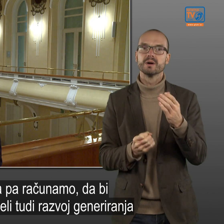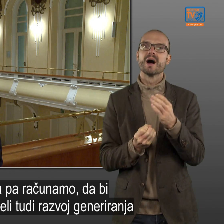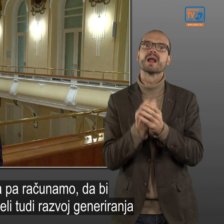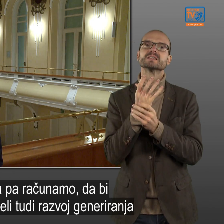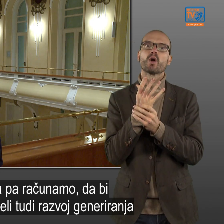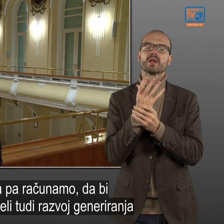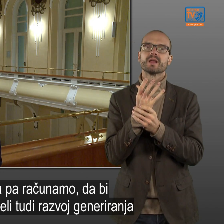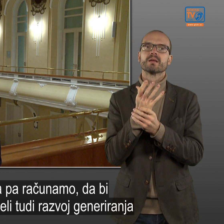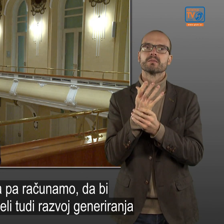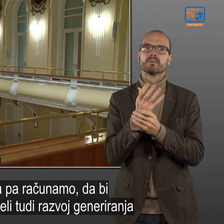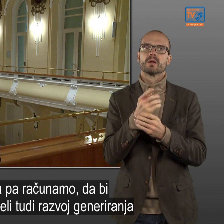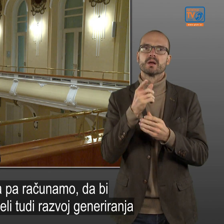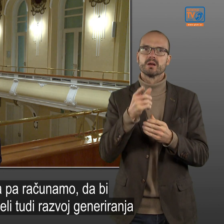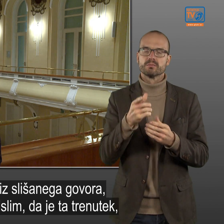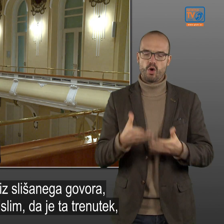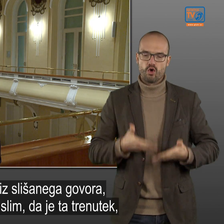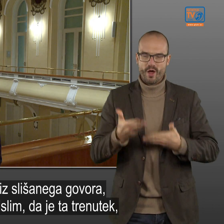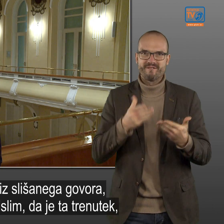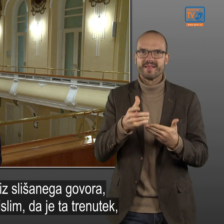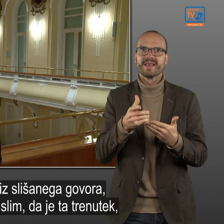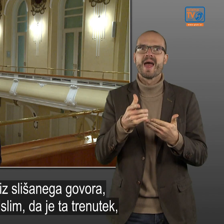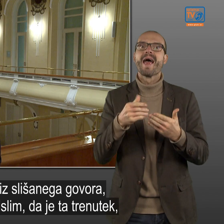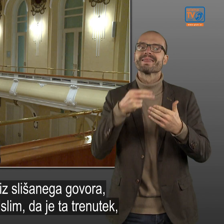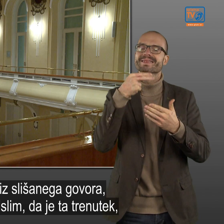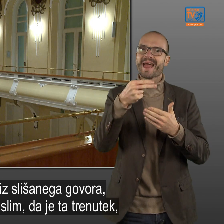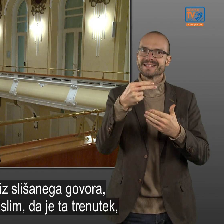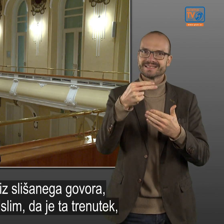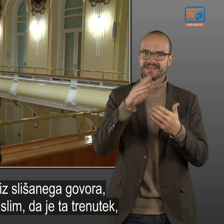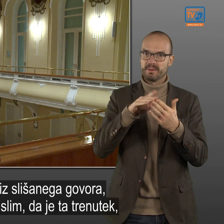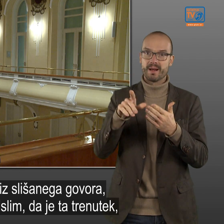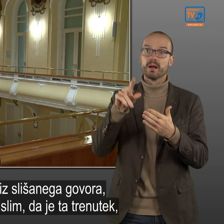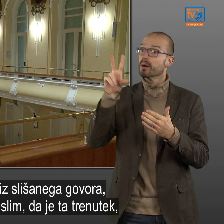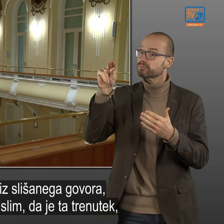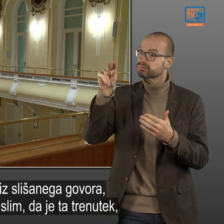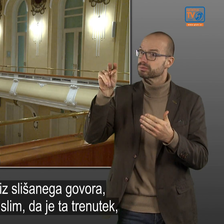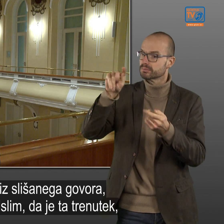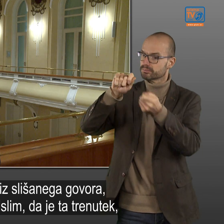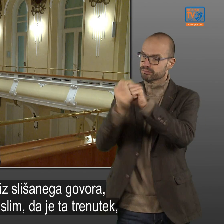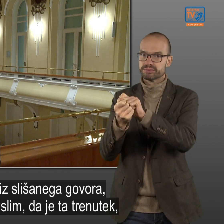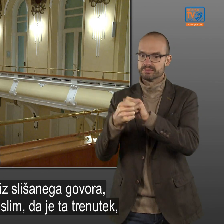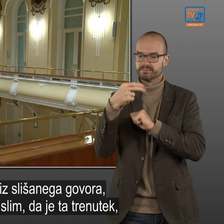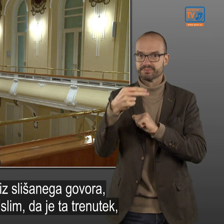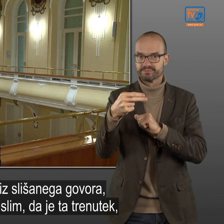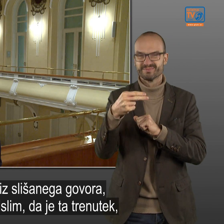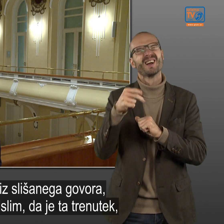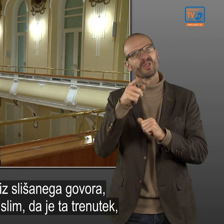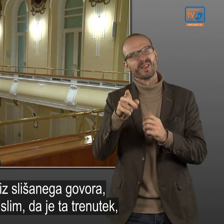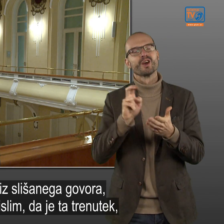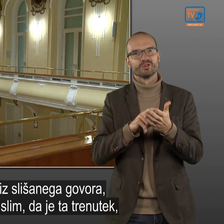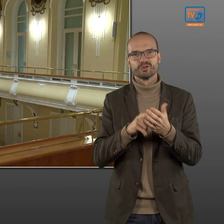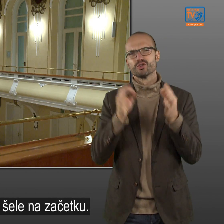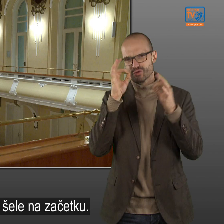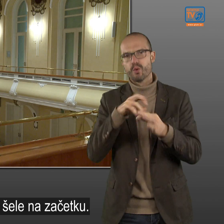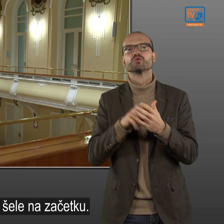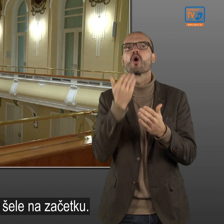tudi razvoj generiranja teksta iz slišanega govora, kar pa mislim, da je ta